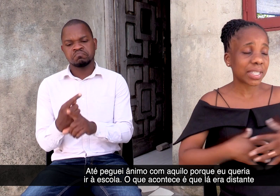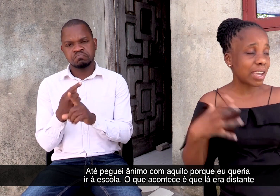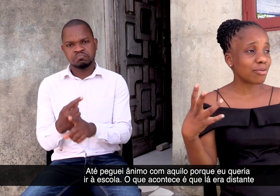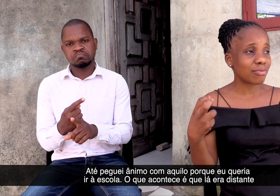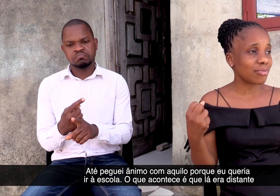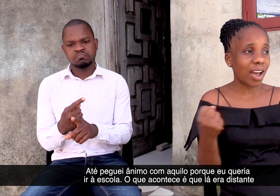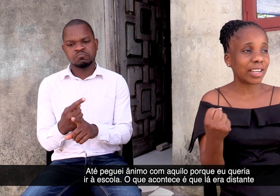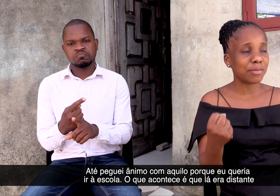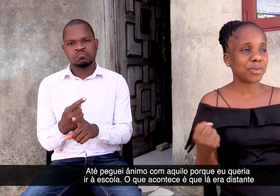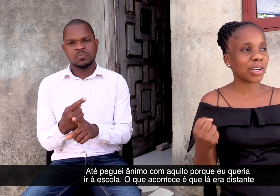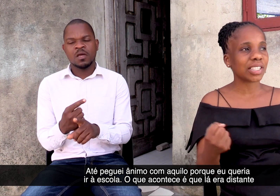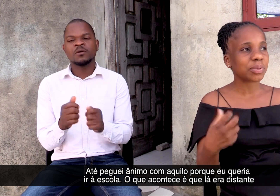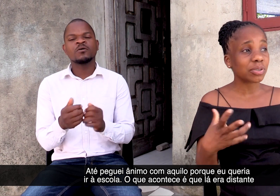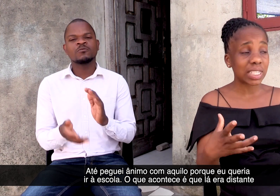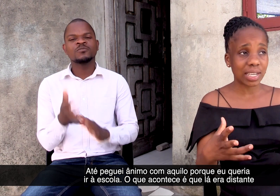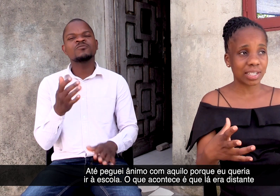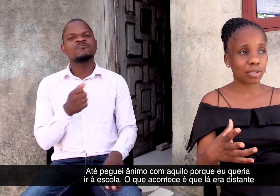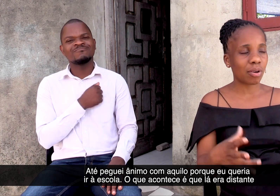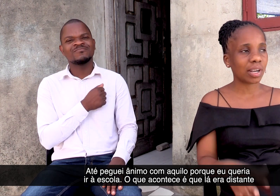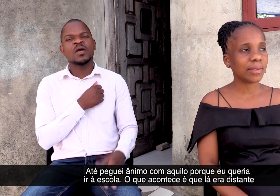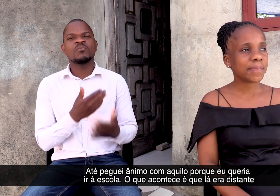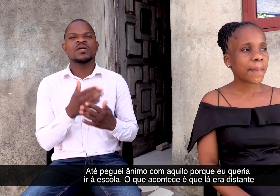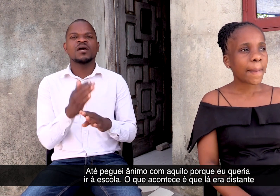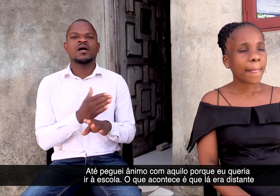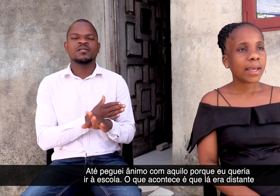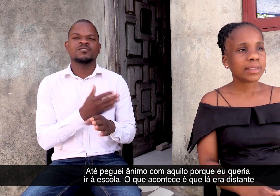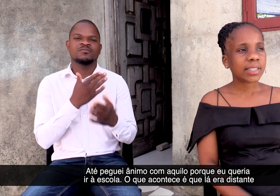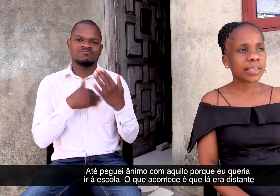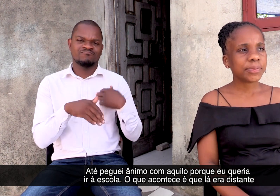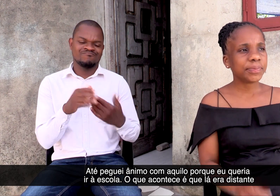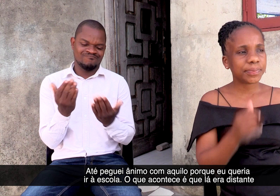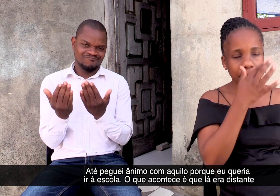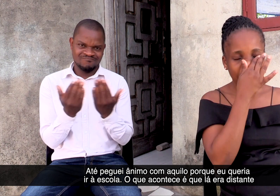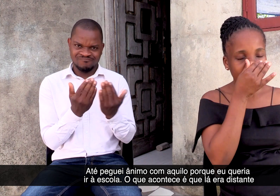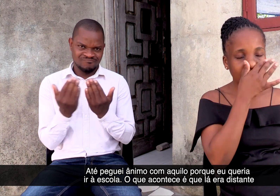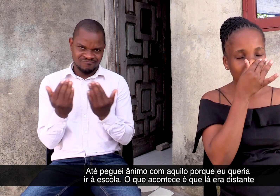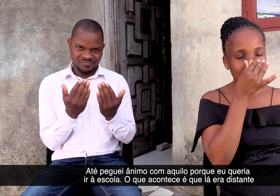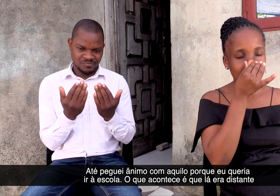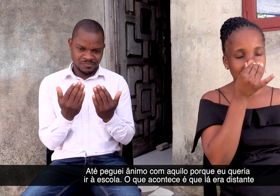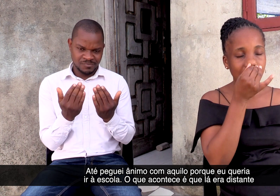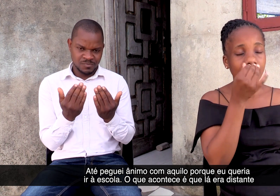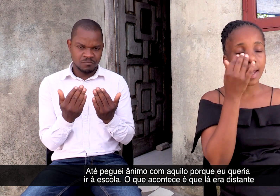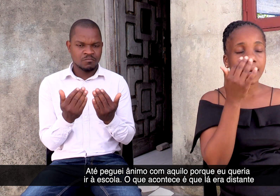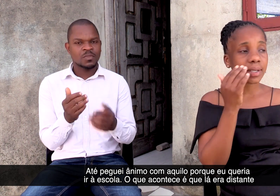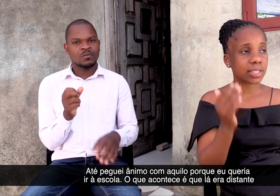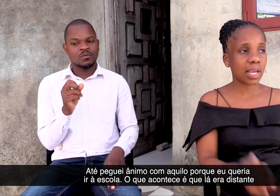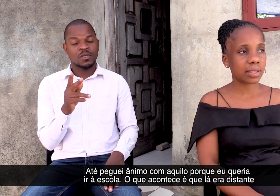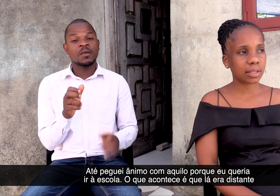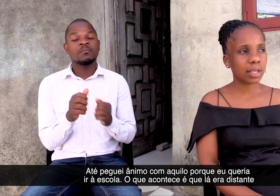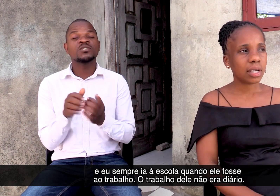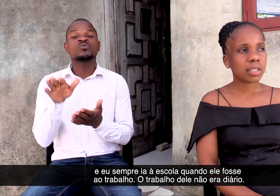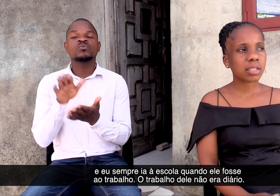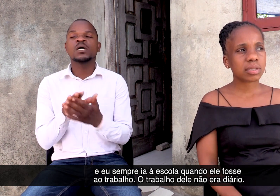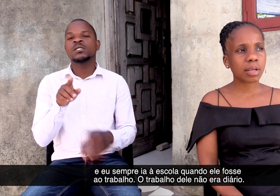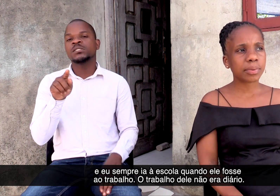até peguei um ânimo com aquilo, porque eu queria ir à escola. Então, o que acontece é que lá era